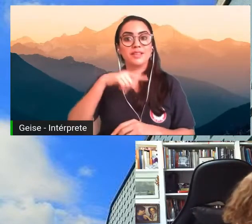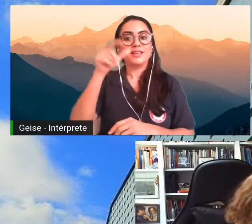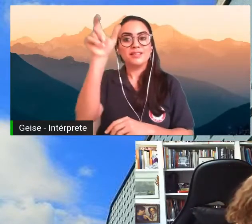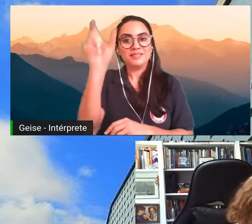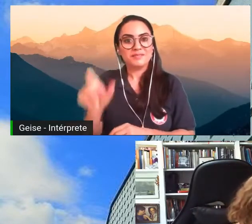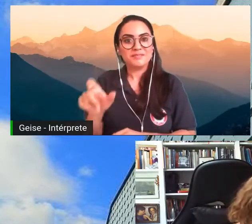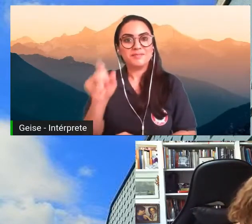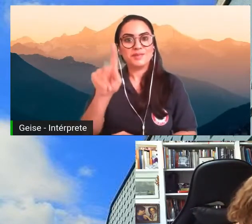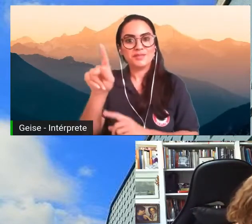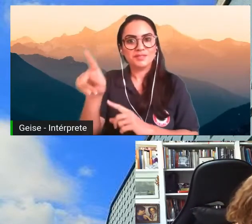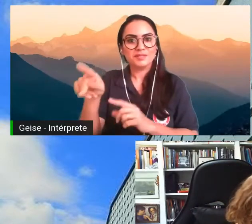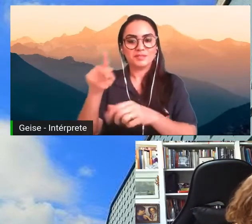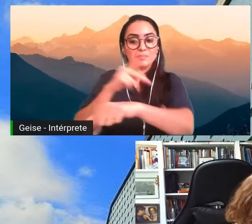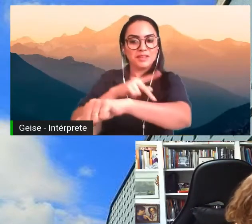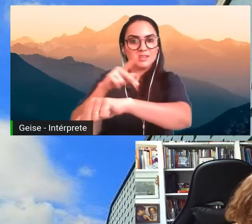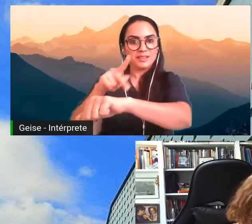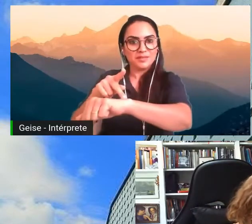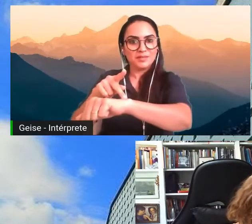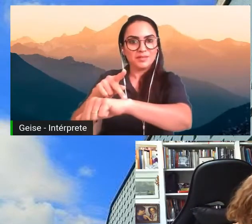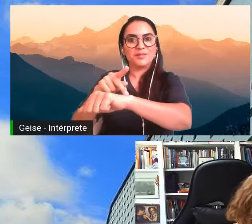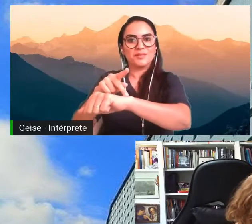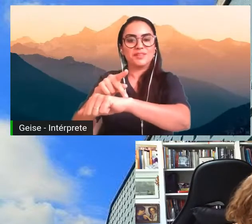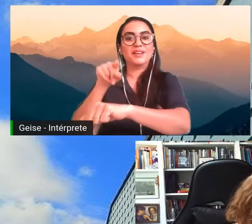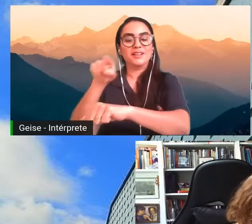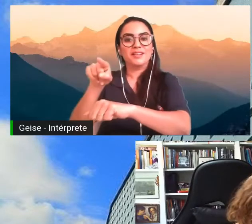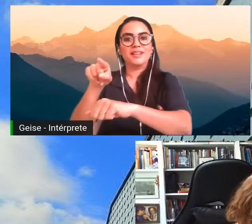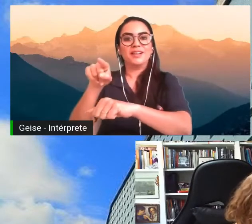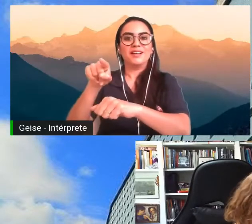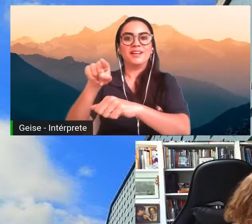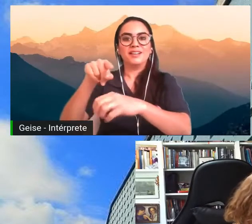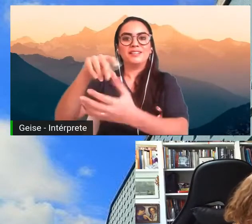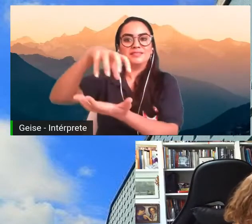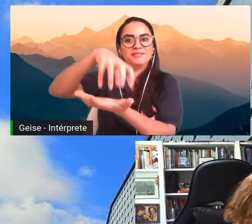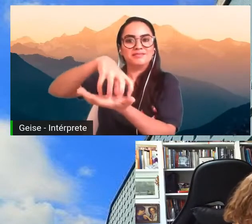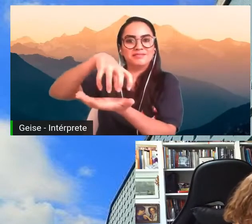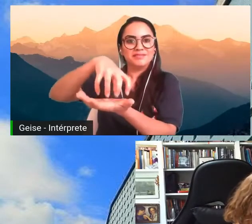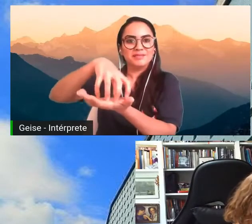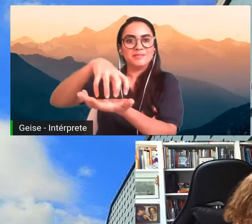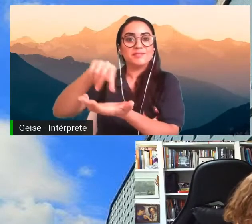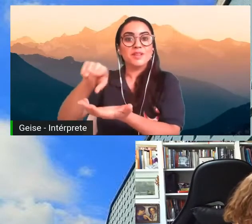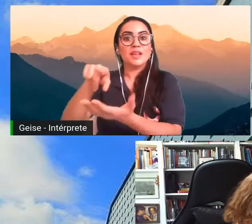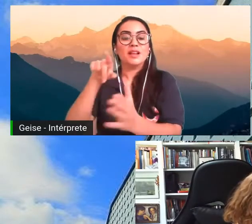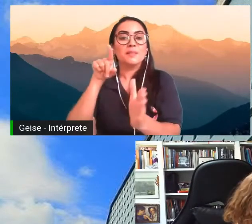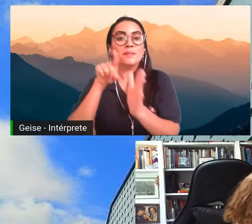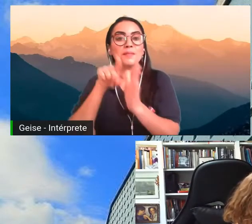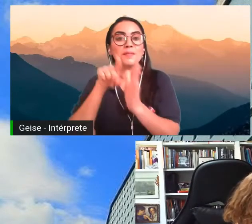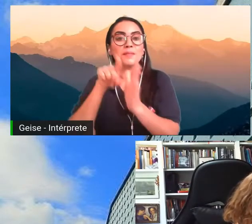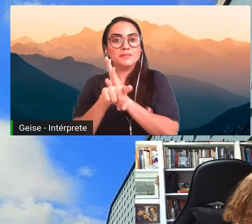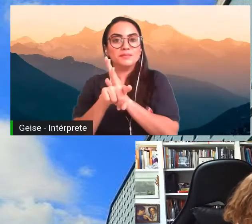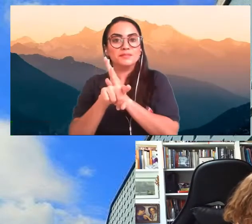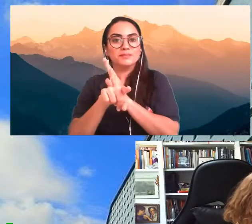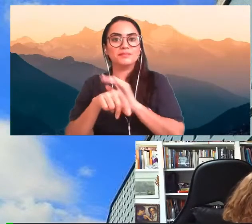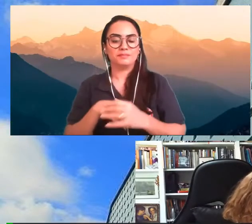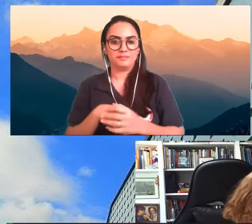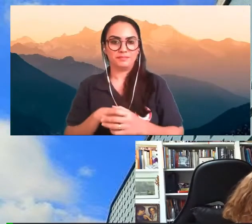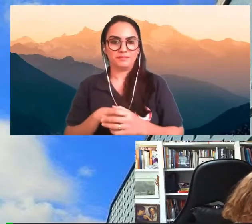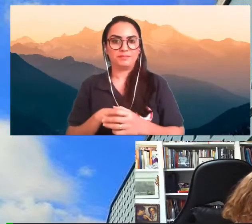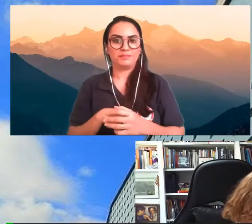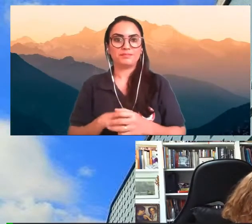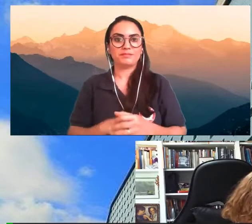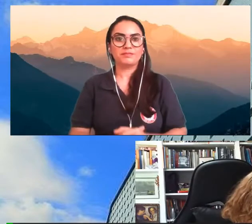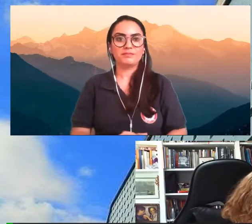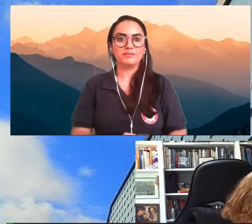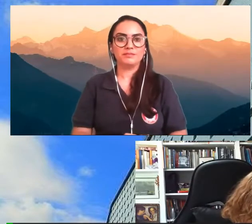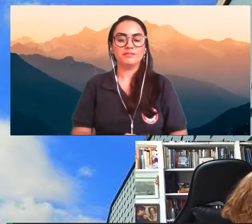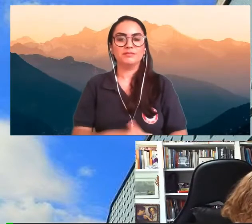uma pedagoga do nosso DEPAI, e ela pergunta à senhora, como a senhora concebe uma